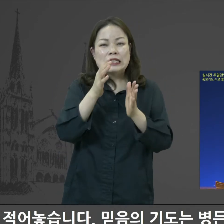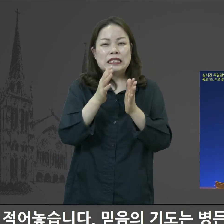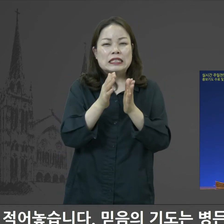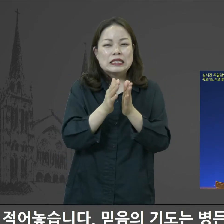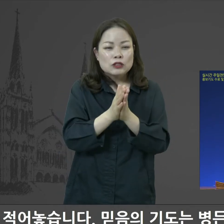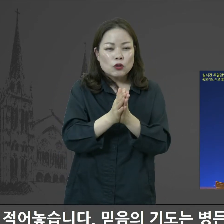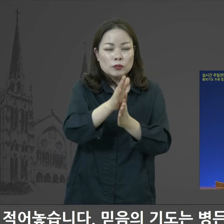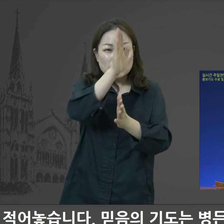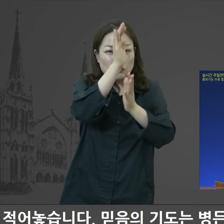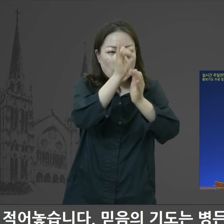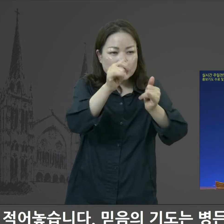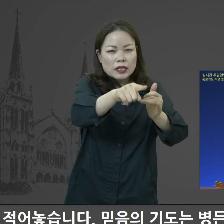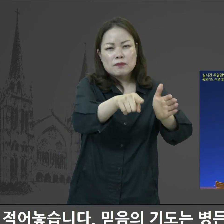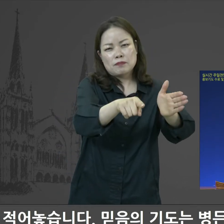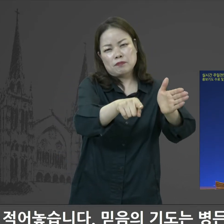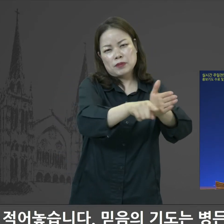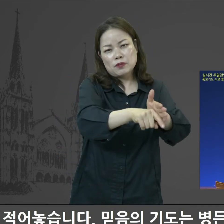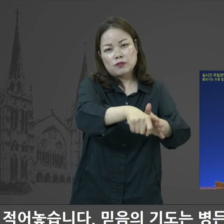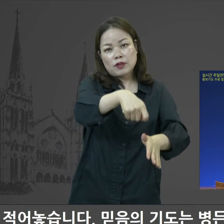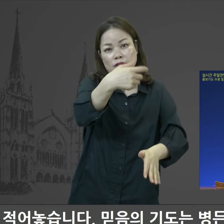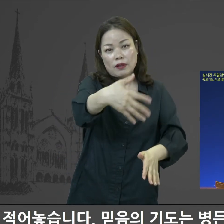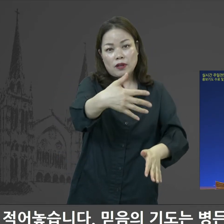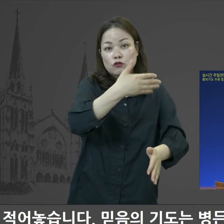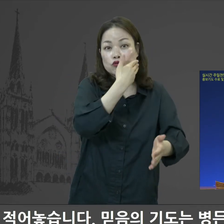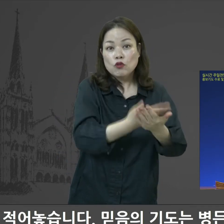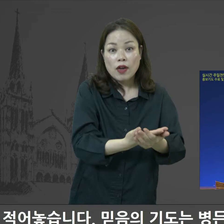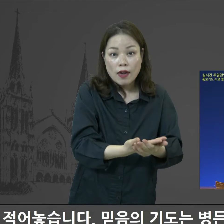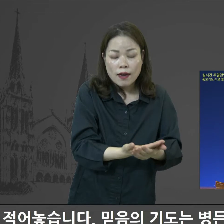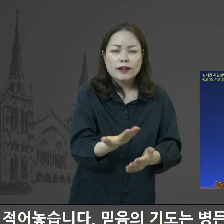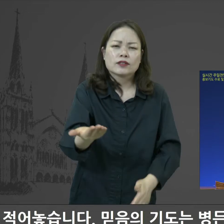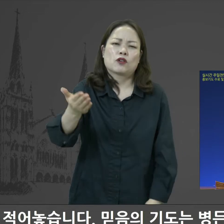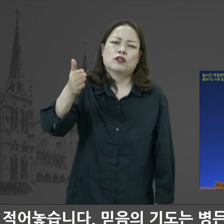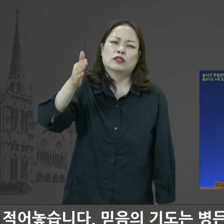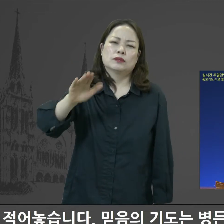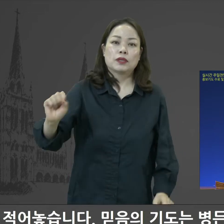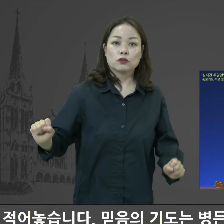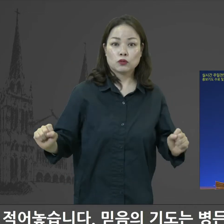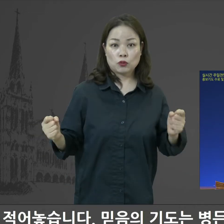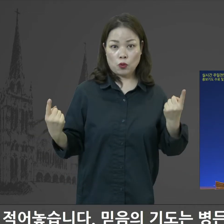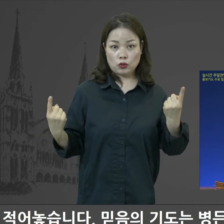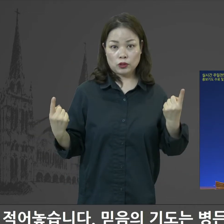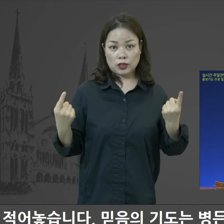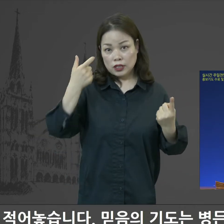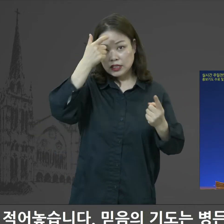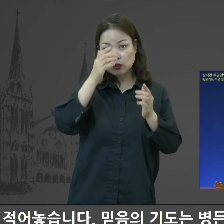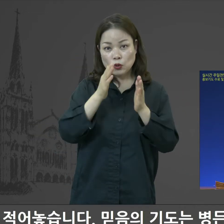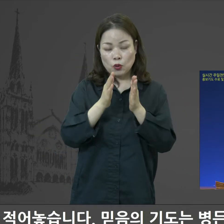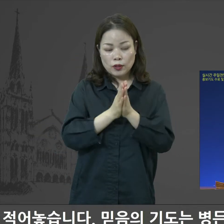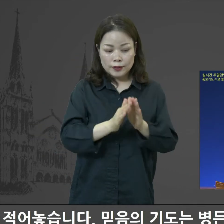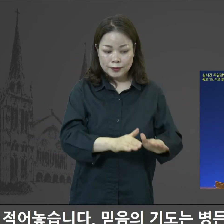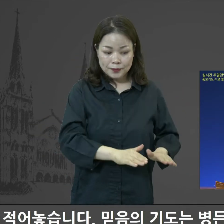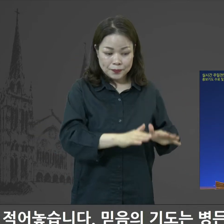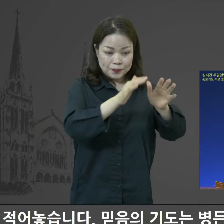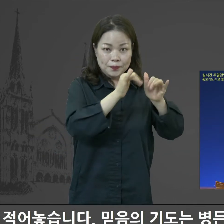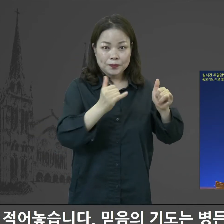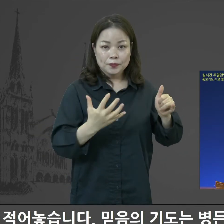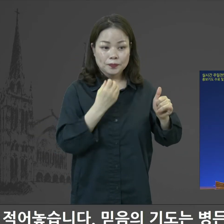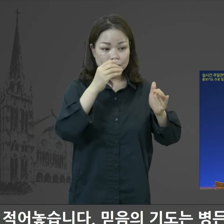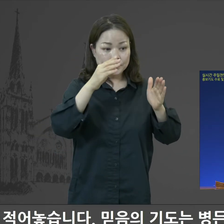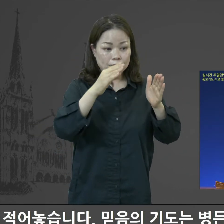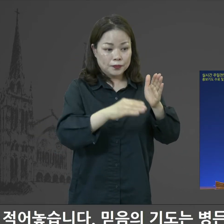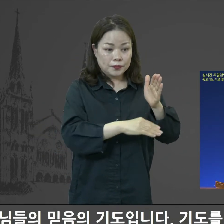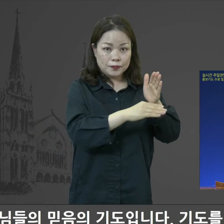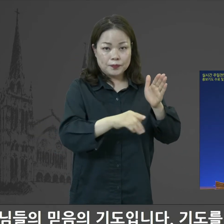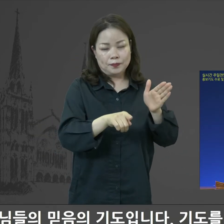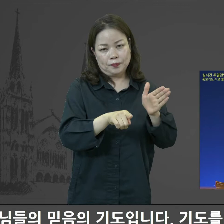받는 환우의 믿음도 굉장히 중요합니다. 하지만 동시에 기도해 주는 성숙한 성도의